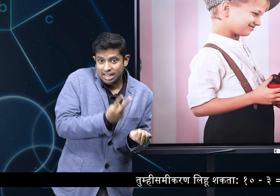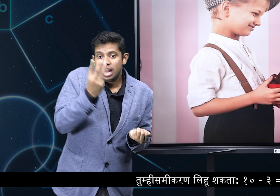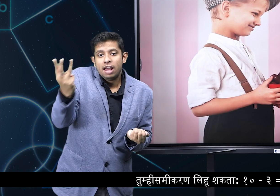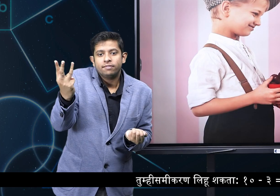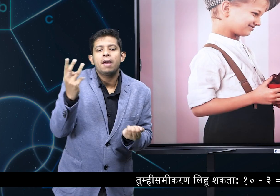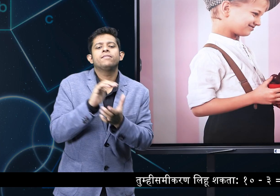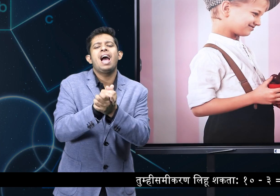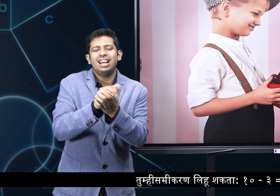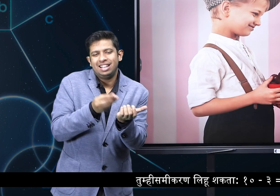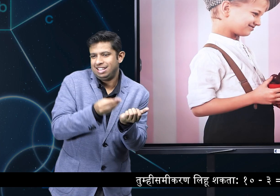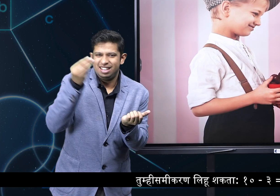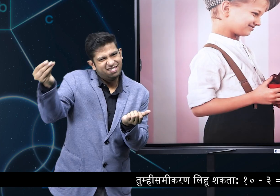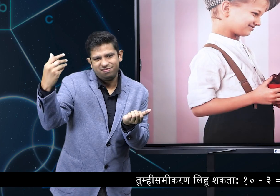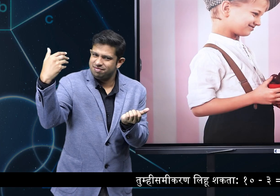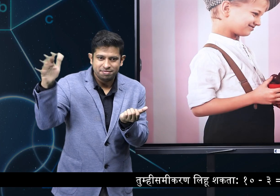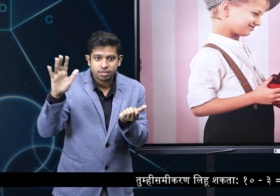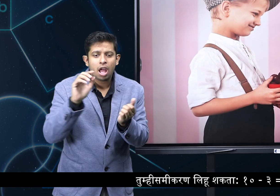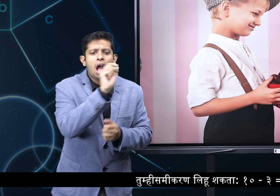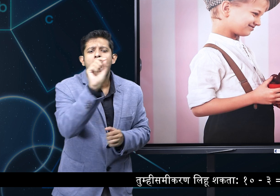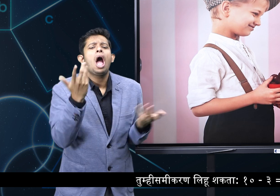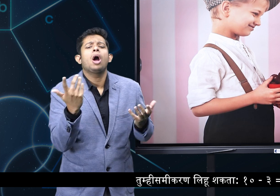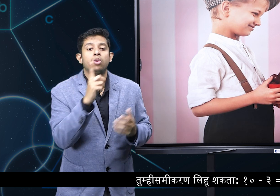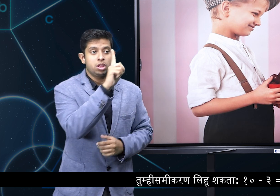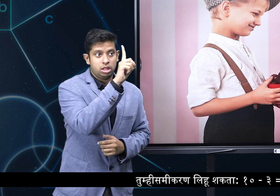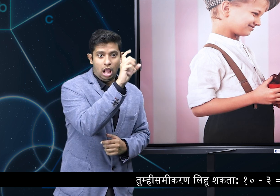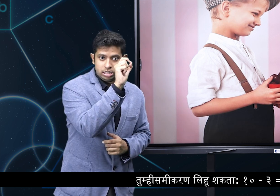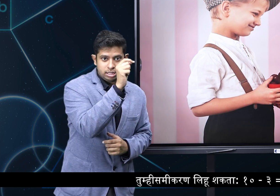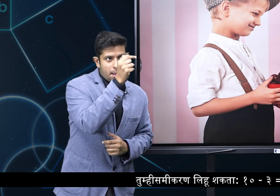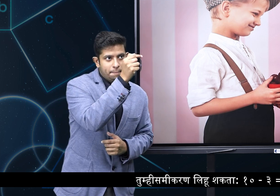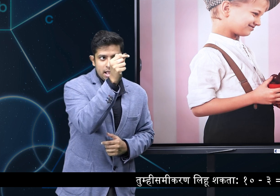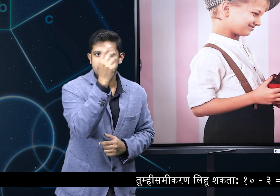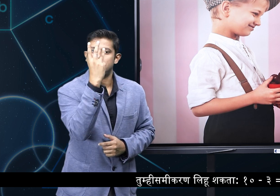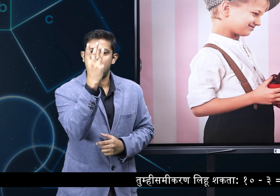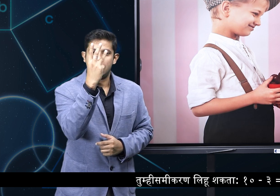शकता 10 - 3 = 7.